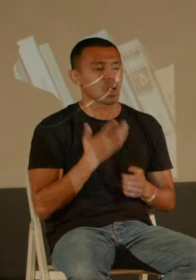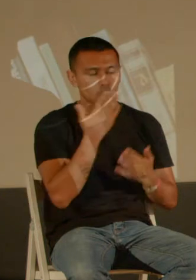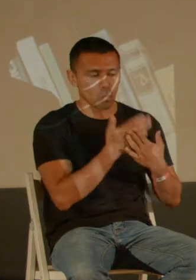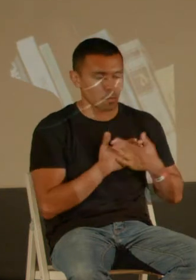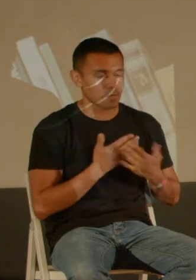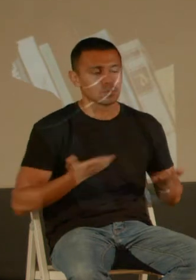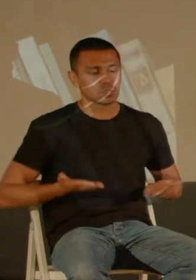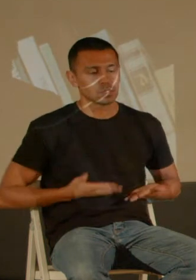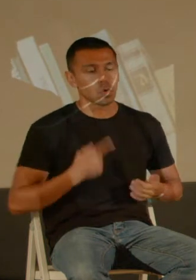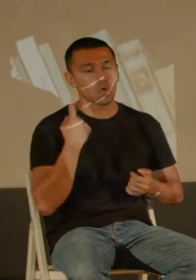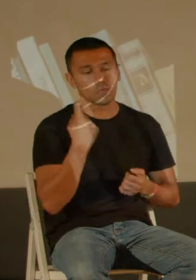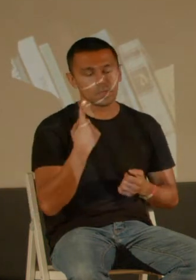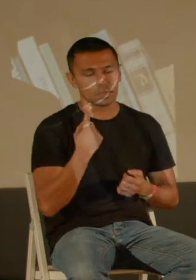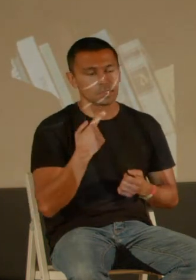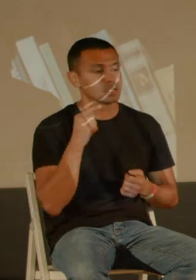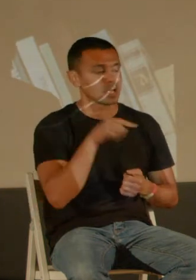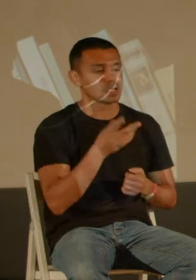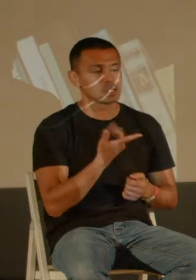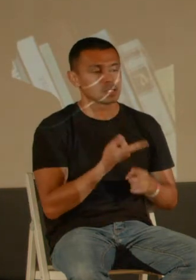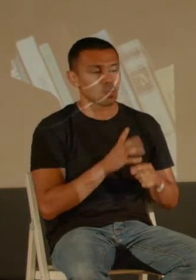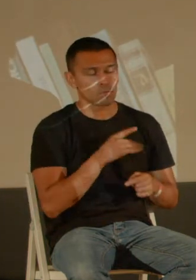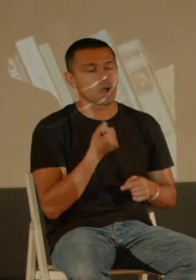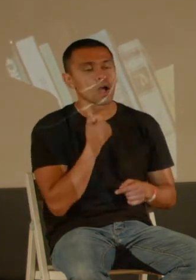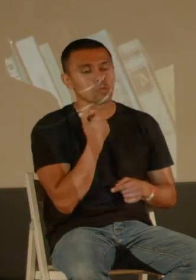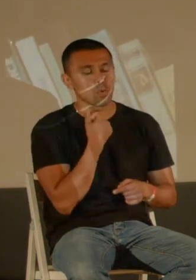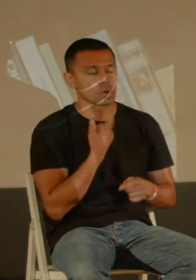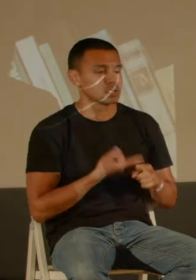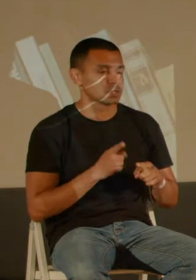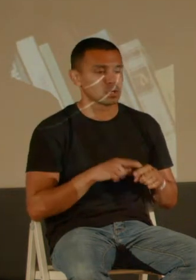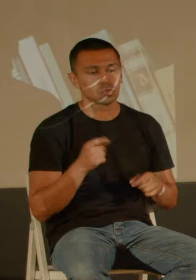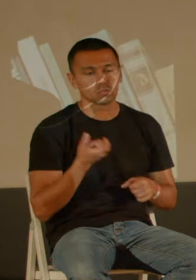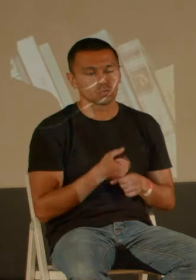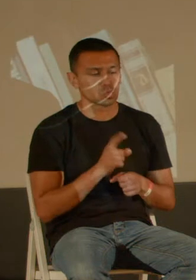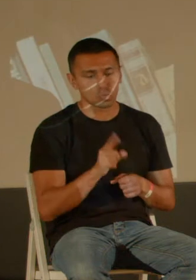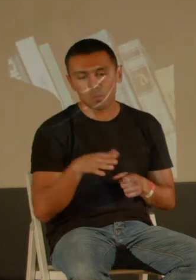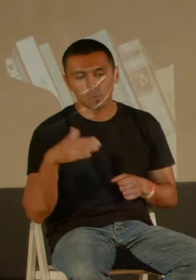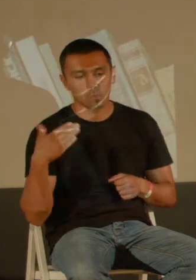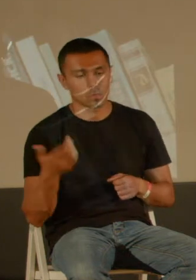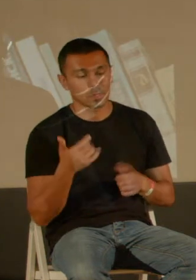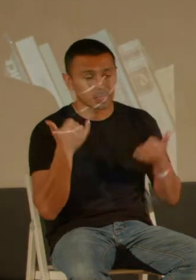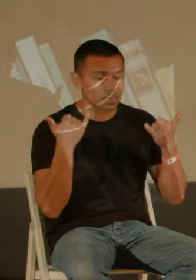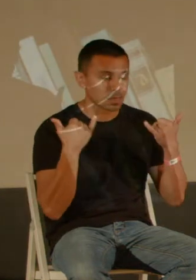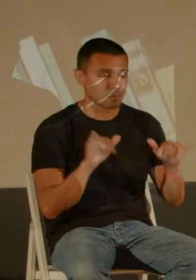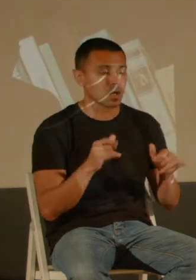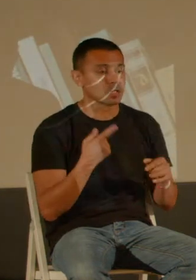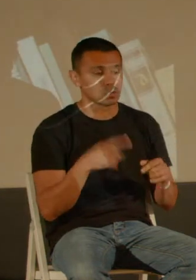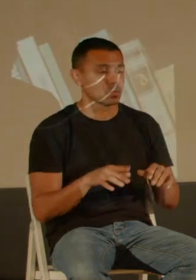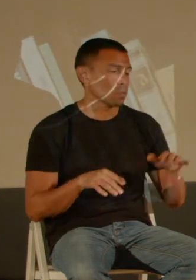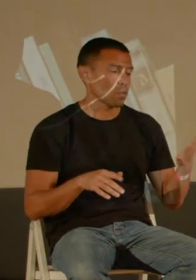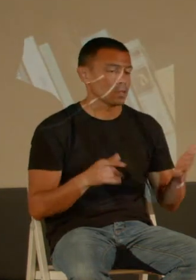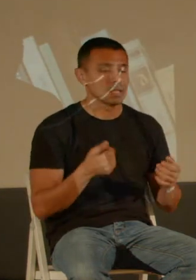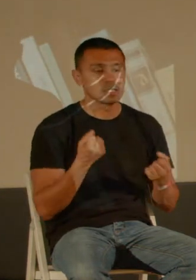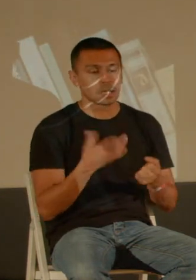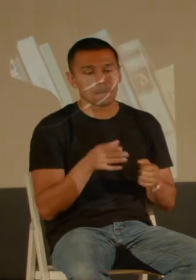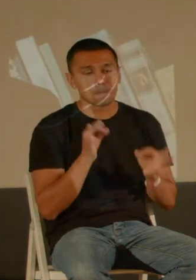любові в житті, одна з яких це був алкоголь. І це дуже з одного боку дивно, а з іншого боку